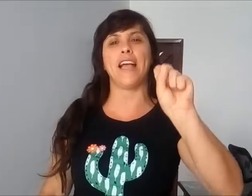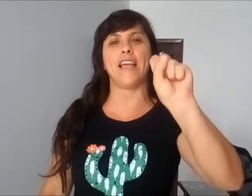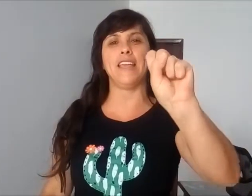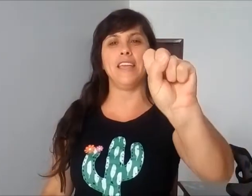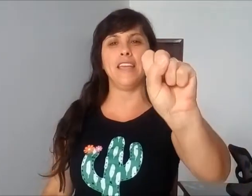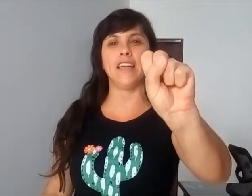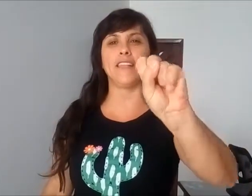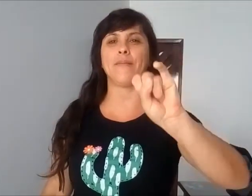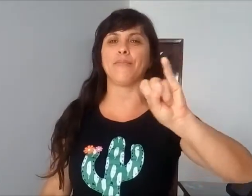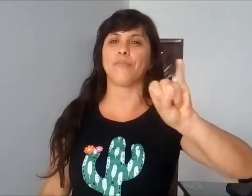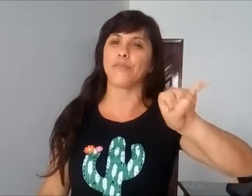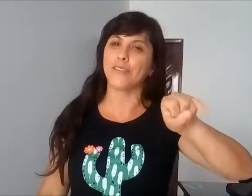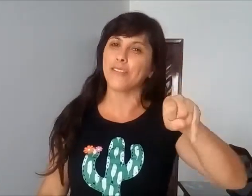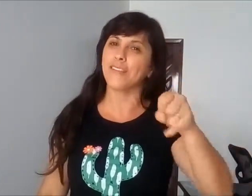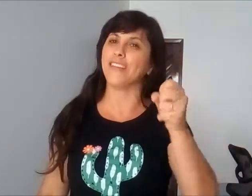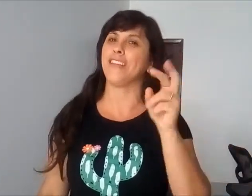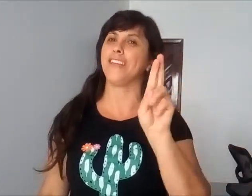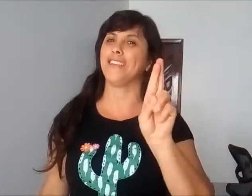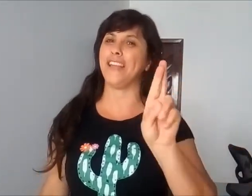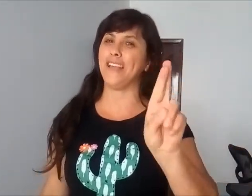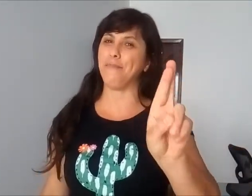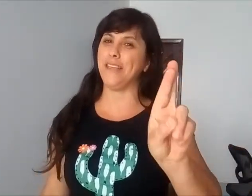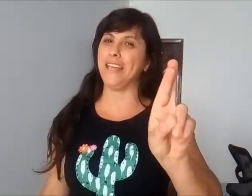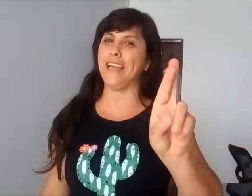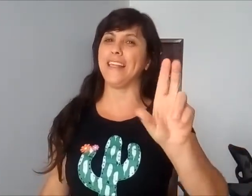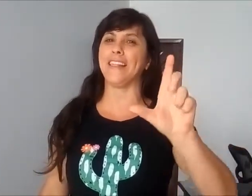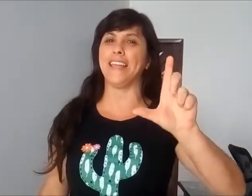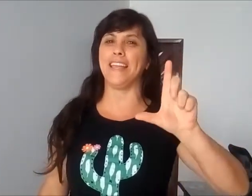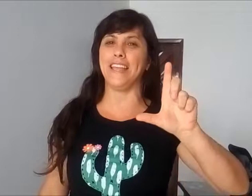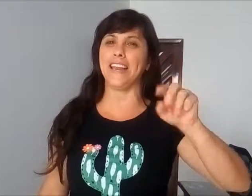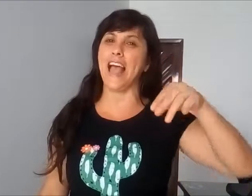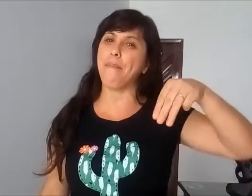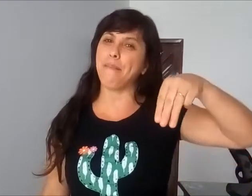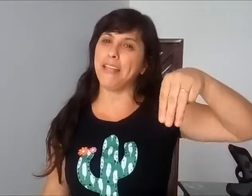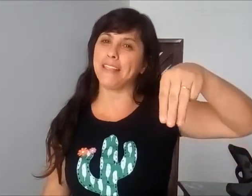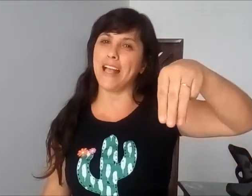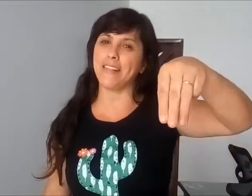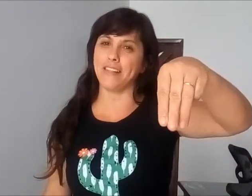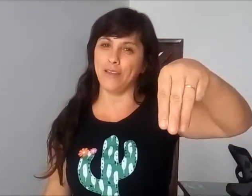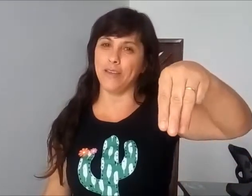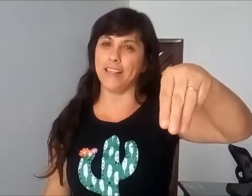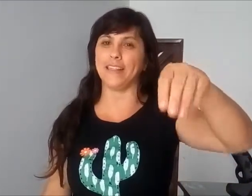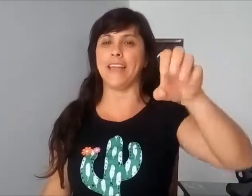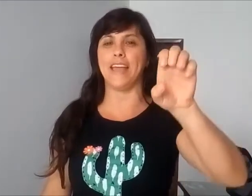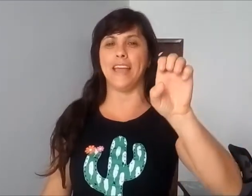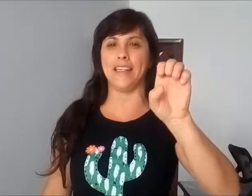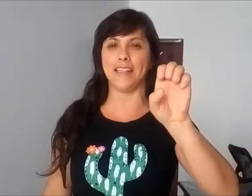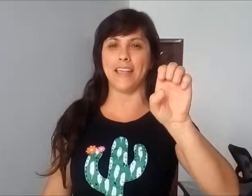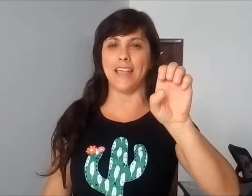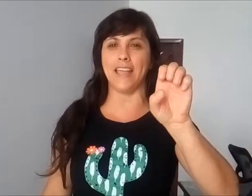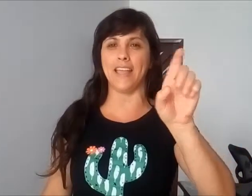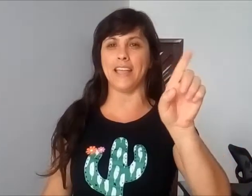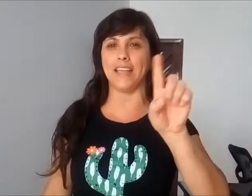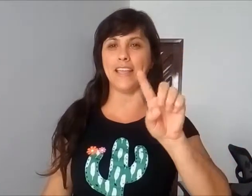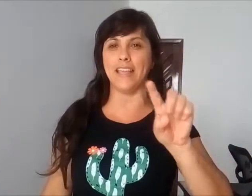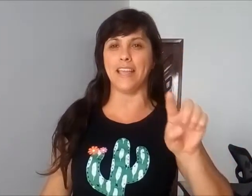isaías gemia e lamentações ele ter que é